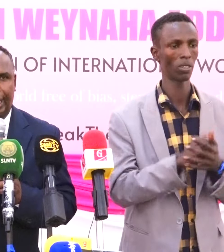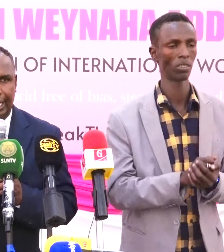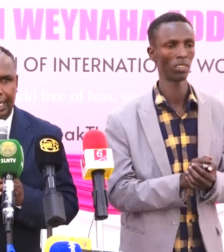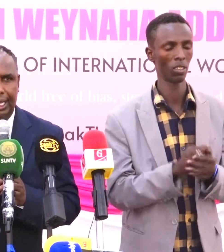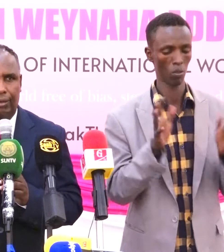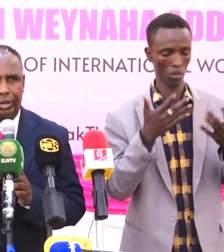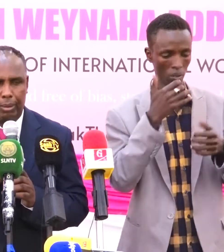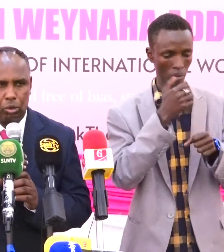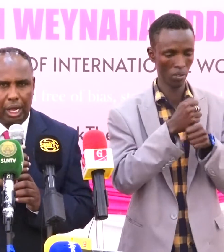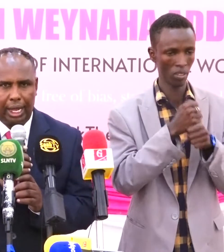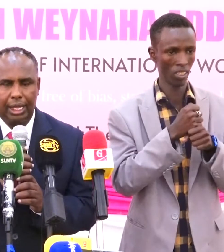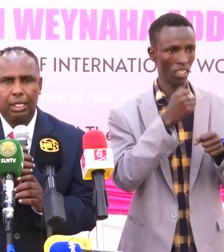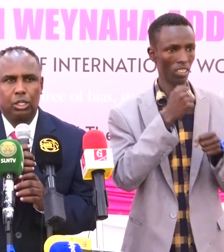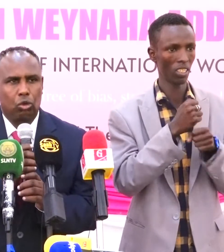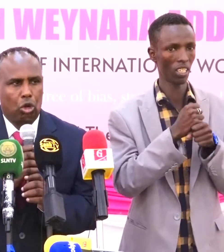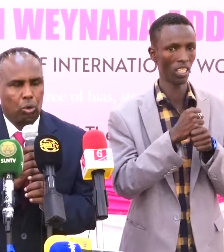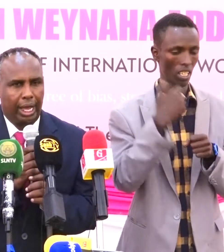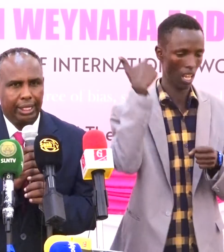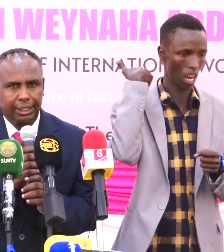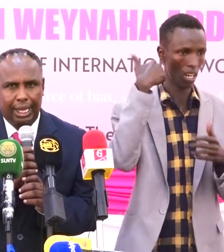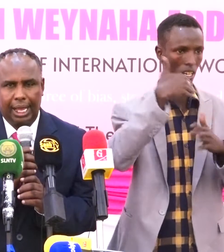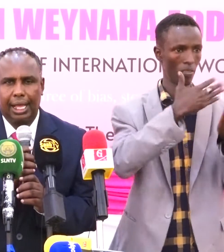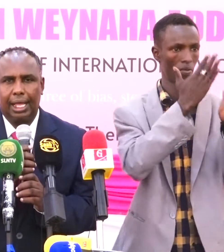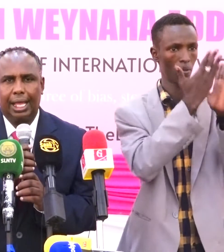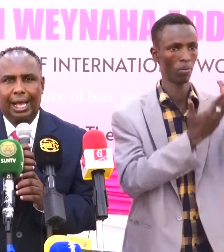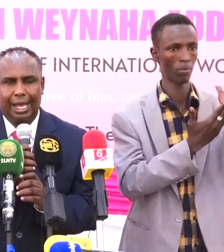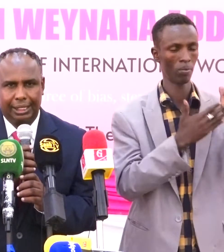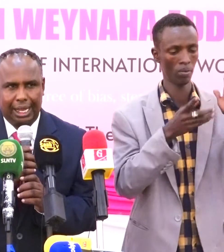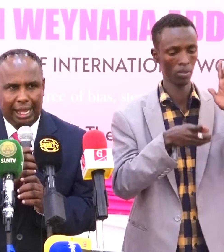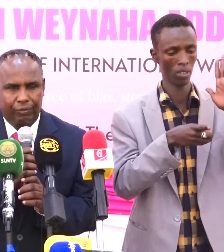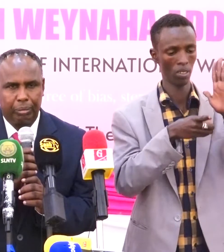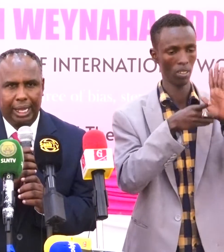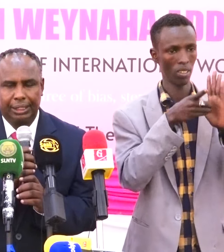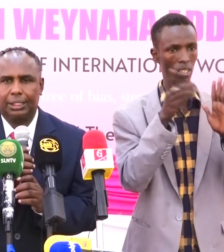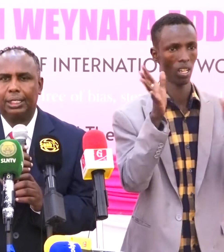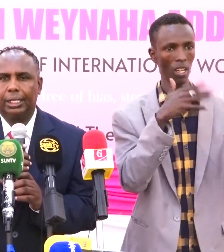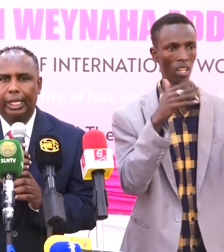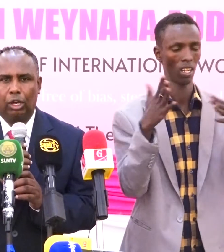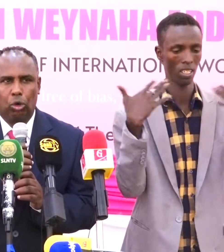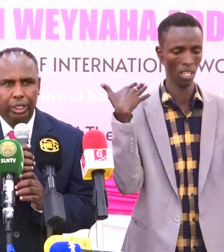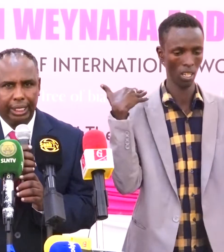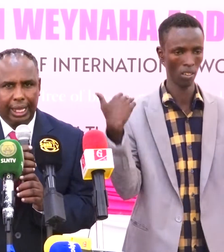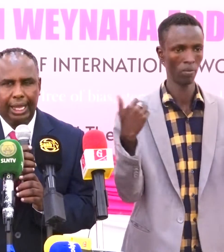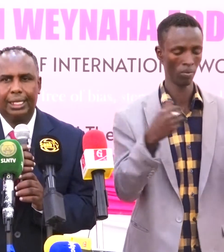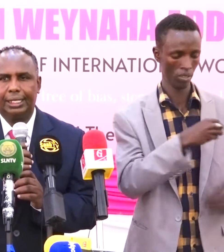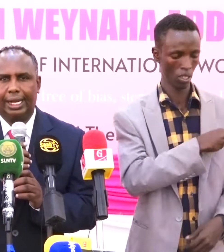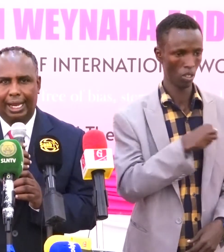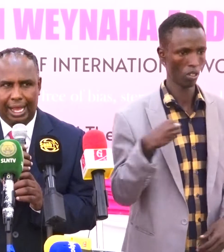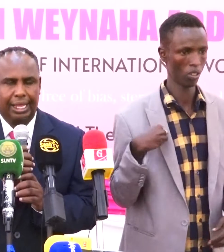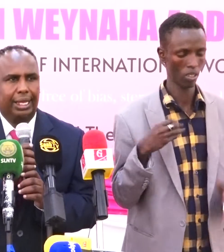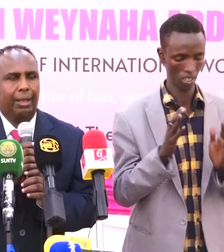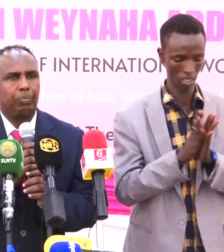oo shaqadeeda laf dhabar u ah kor u qaadida xaaladda caafimaad ee hooyada